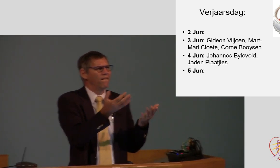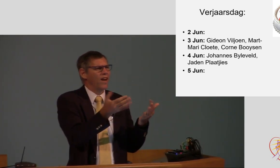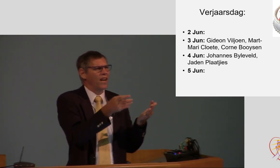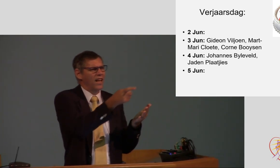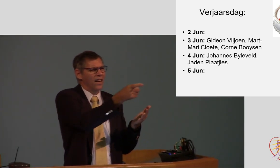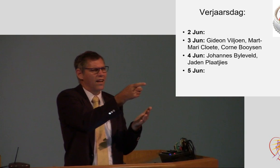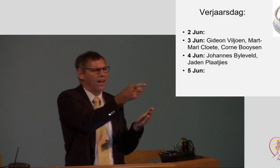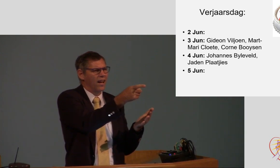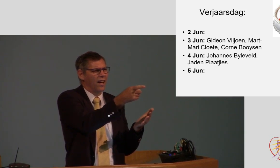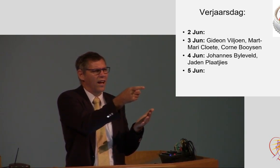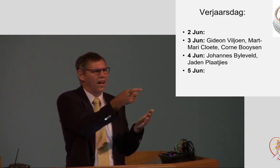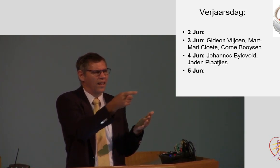Wanneer?